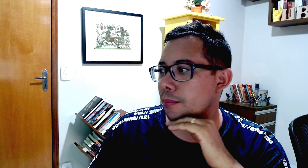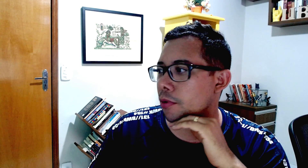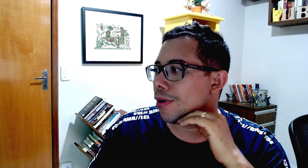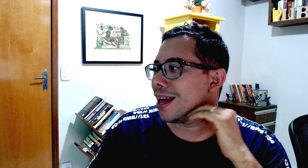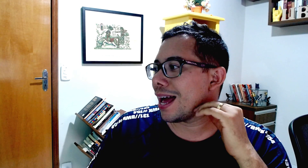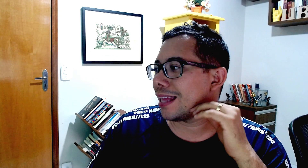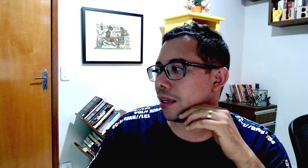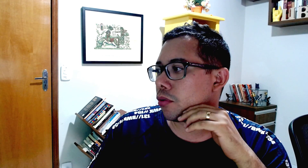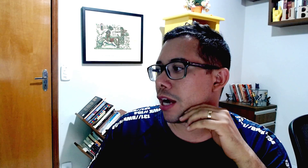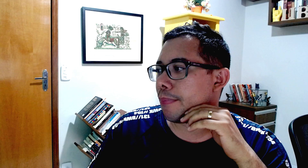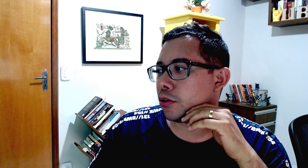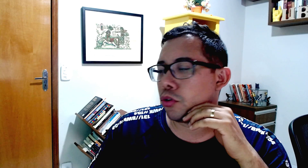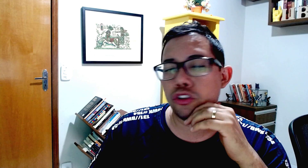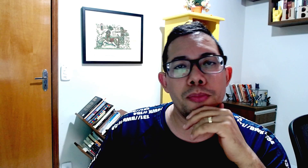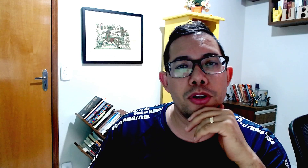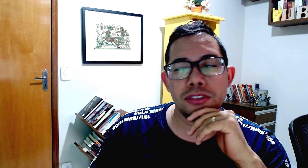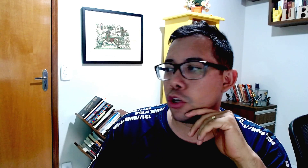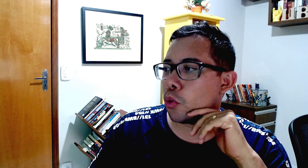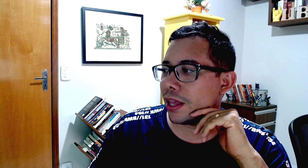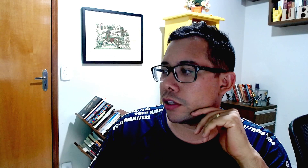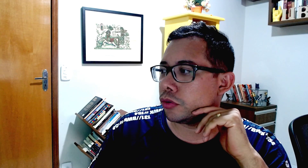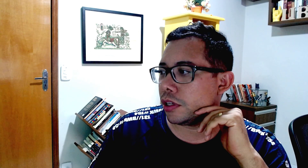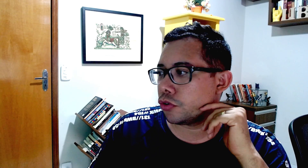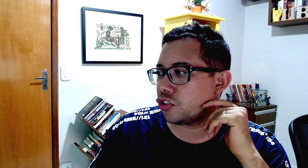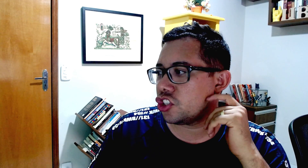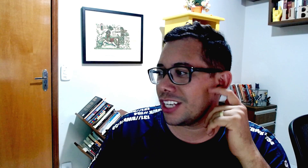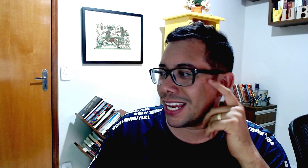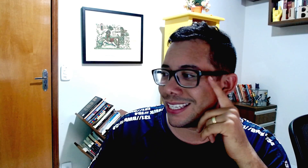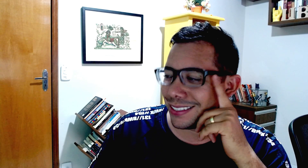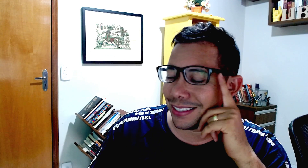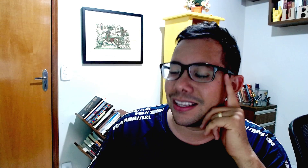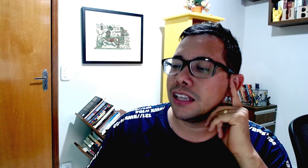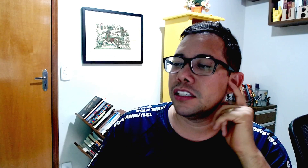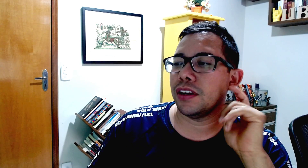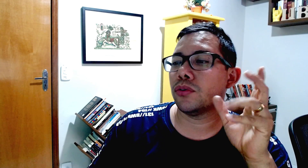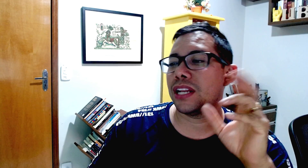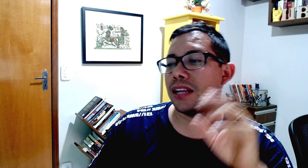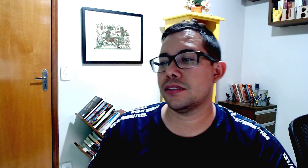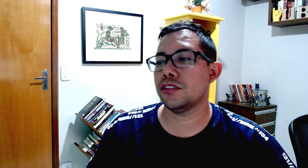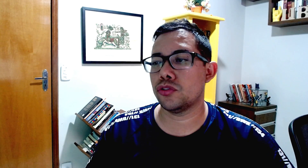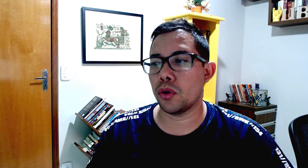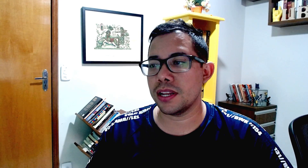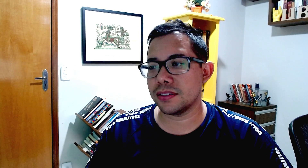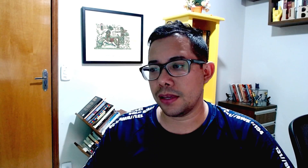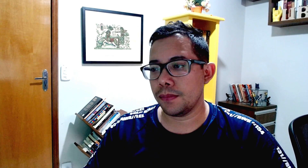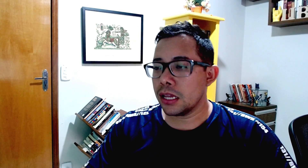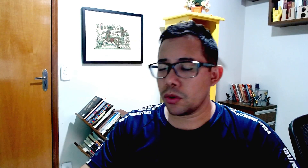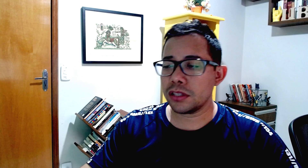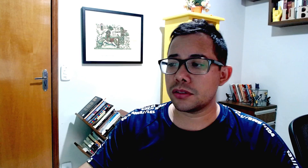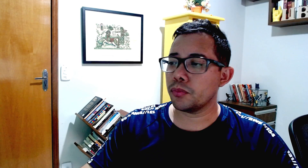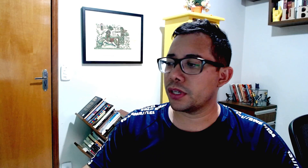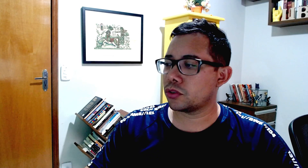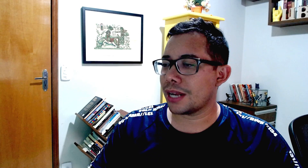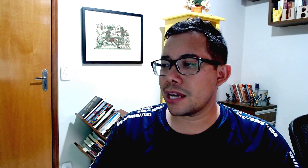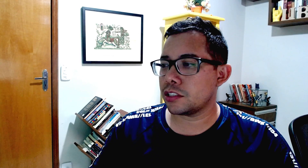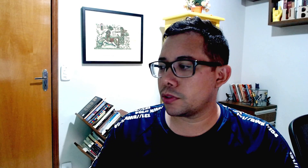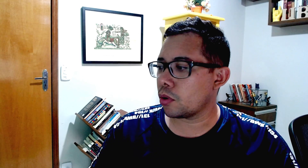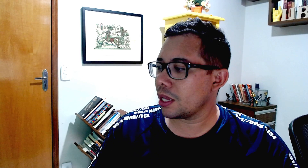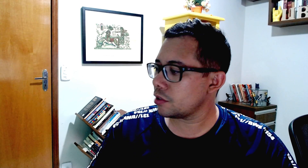bom? Até o capítulo de número 50 do livro de Gênesis. Você vai encontrar essas histórias aí. Então, esses são personagens, pessoal,